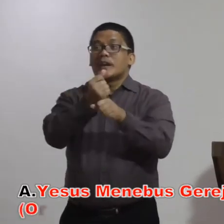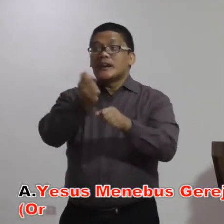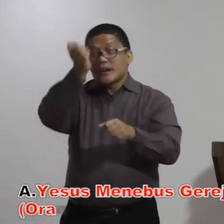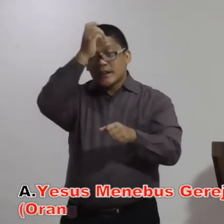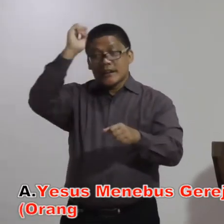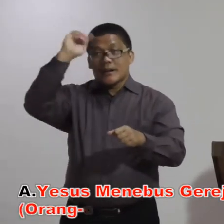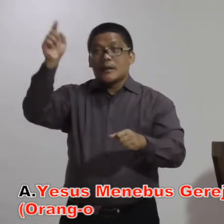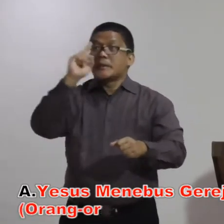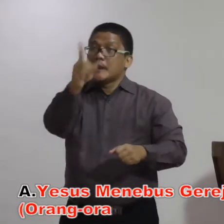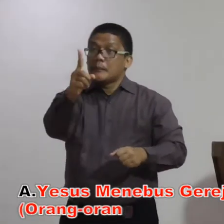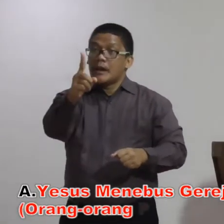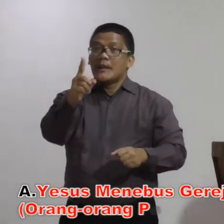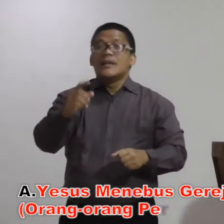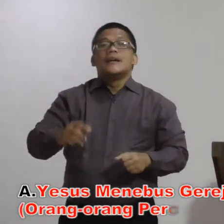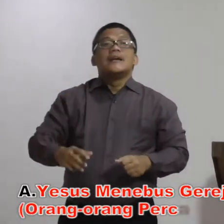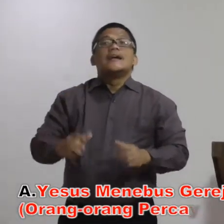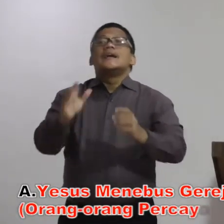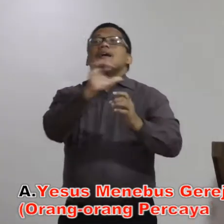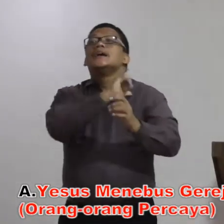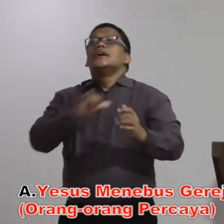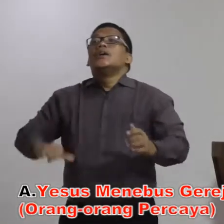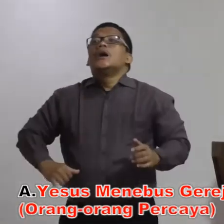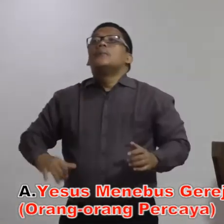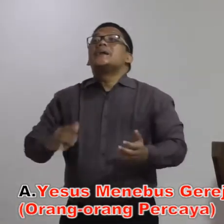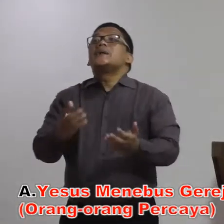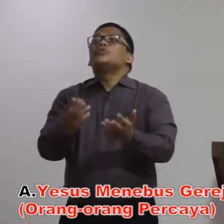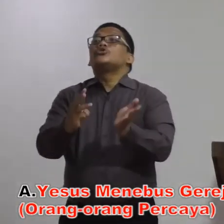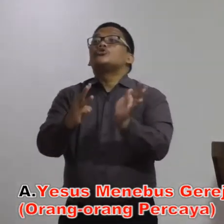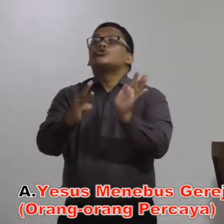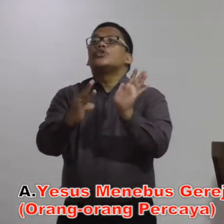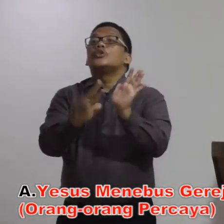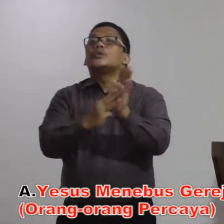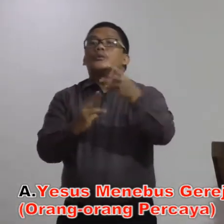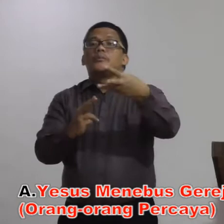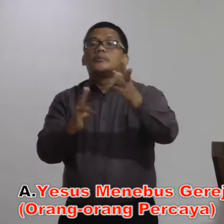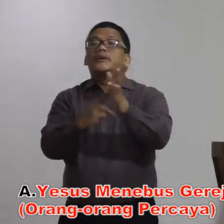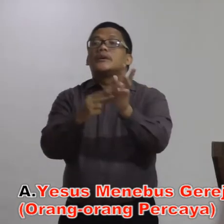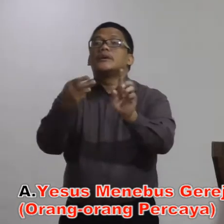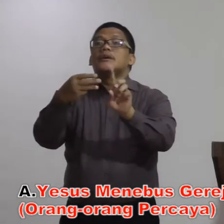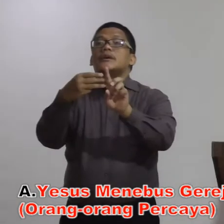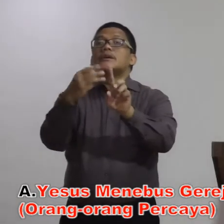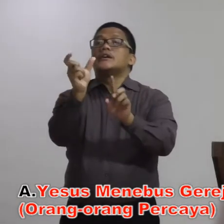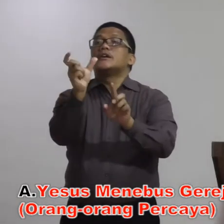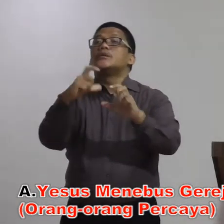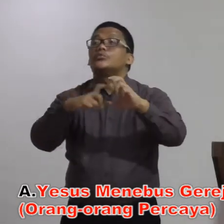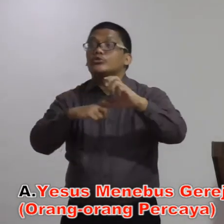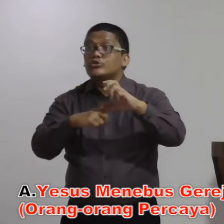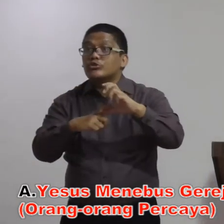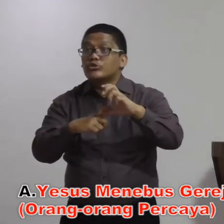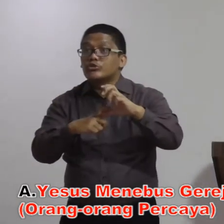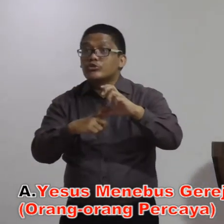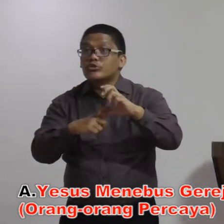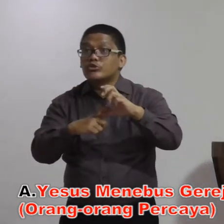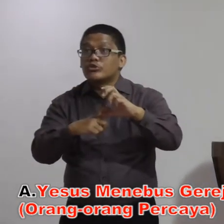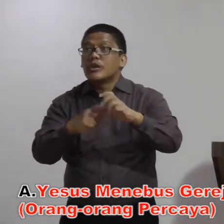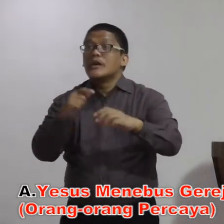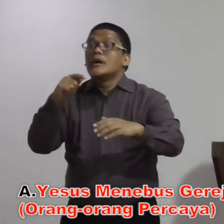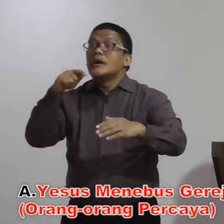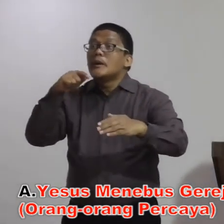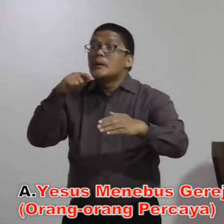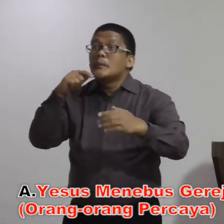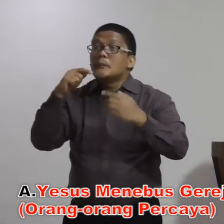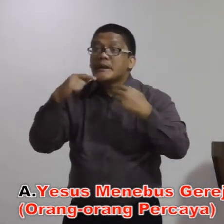gerejanya. Nah, kita tahu bahwa Yesus telah mati di kayu salib oleh karena kasih-Nya yang